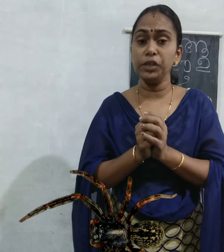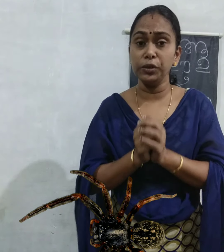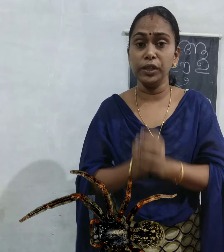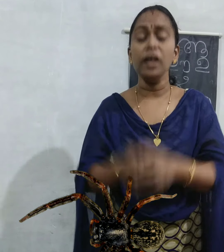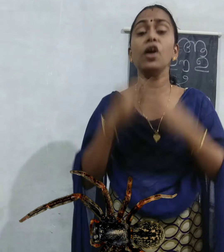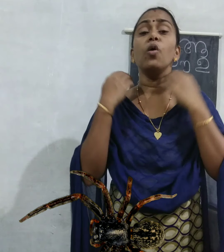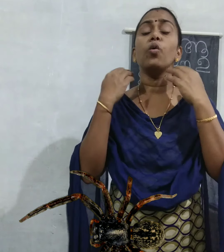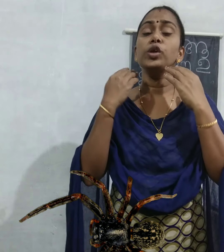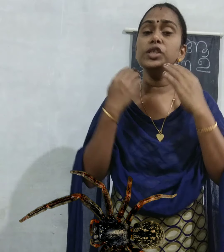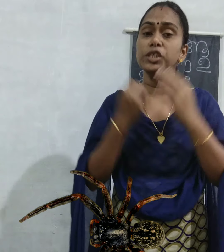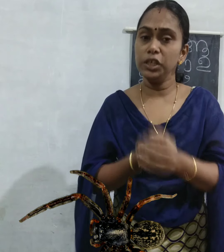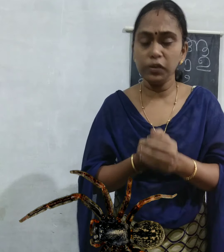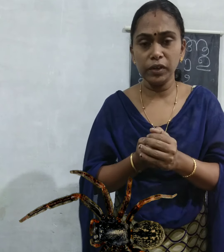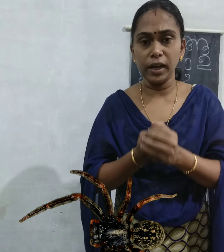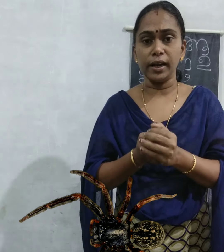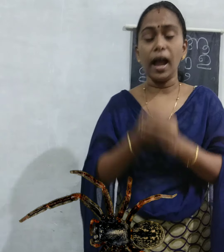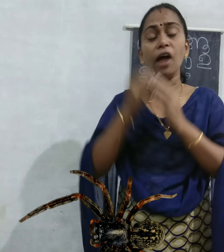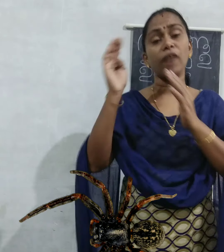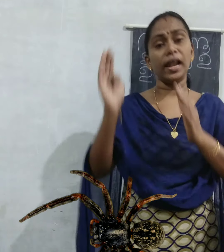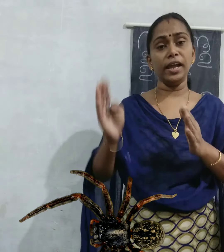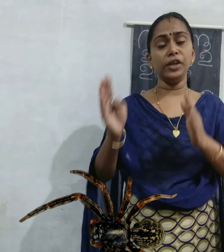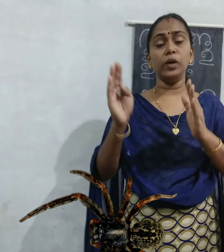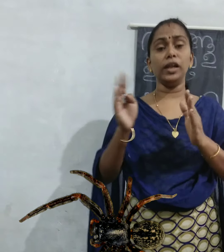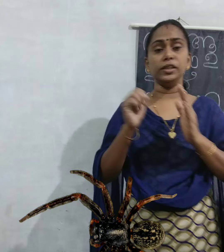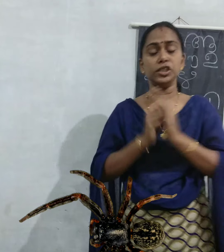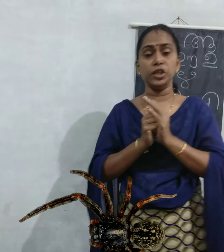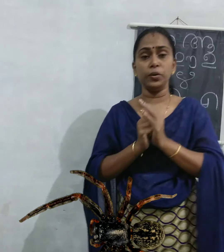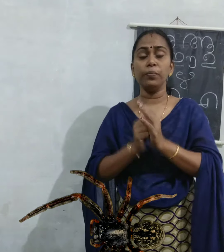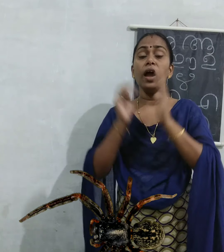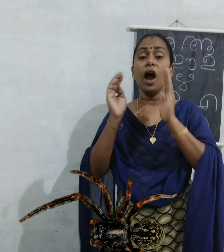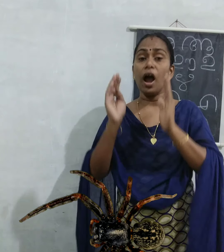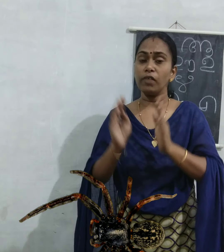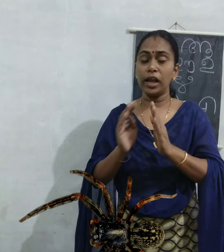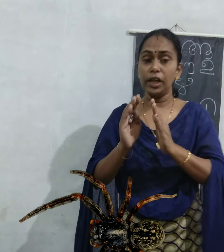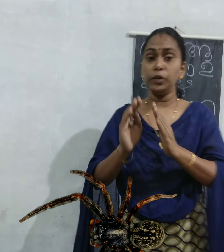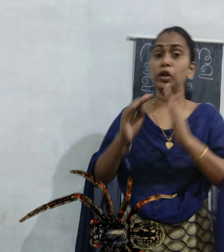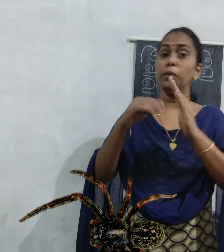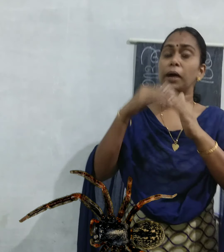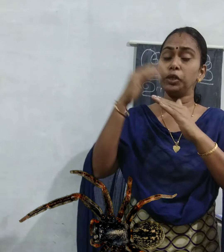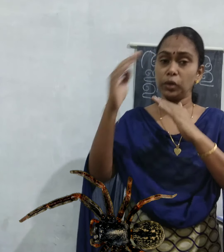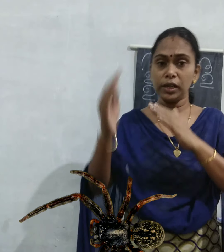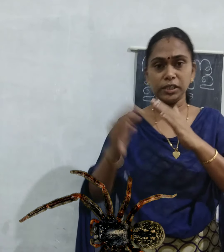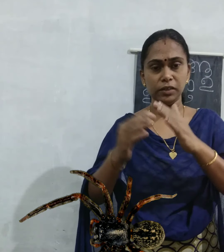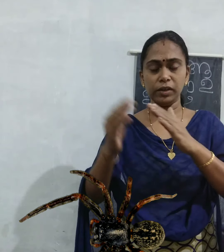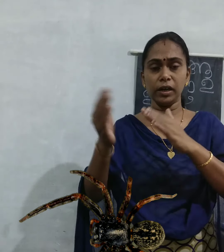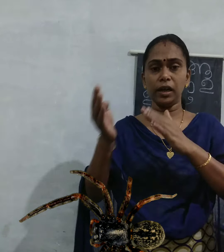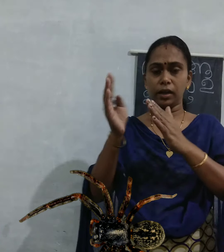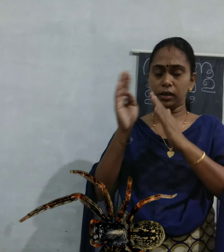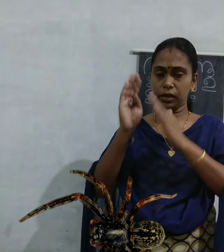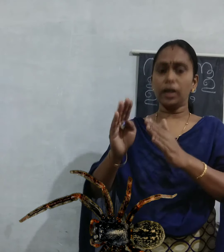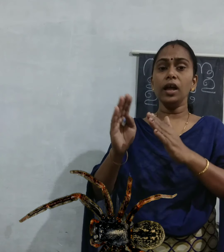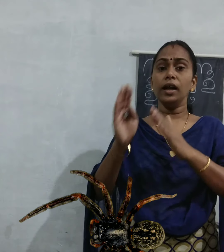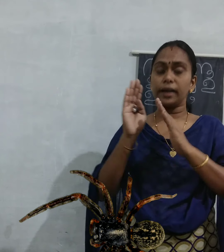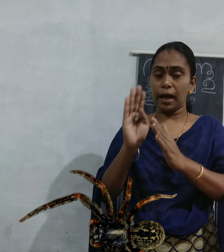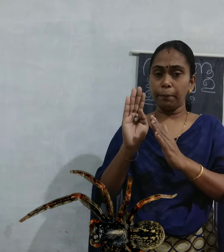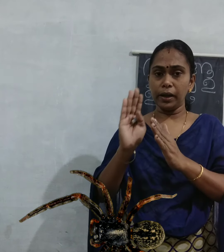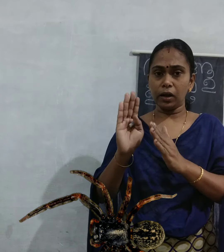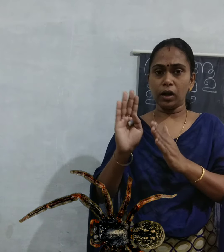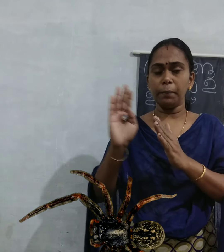ജീവിക്കുന്ന ഒരു ജീവിയാണ്. ആ വലേന്റെ ഉള്ളിൽ എന്ത് ചെയ്യും? ആ വലേന്റെ ഉള്ളിൽ മറ്റുള്ള ജീവികളൊക്കെ ട്രാപ്പിലാക്കും. ആ